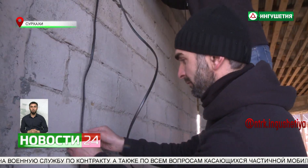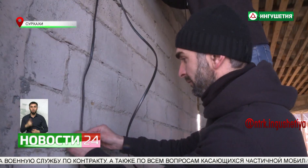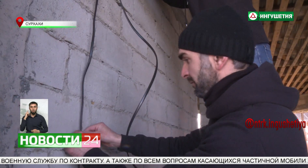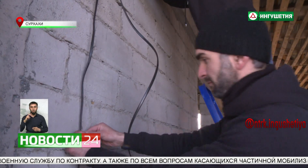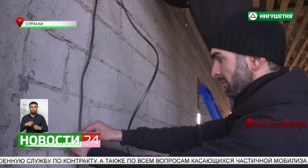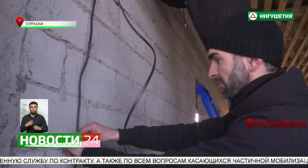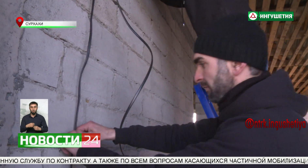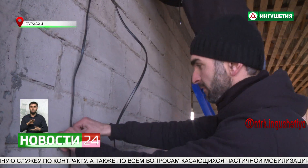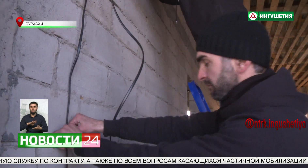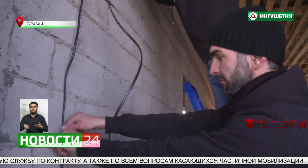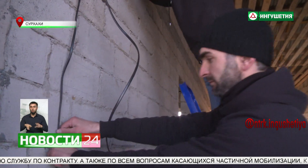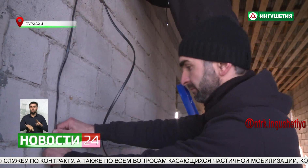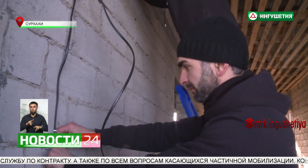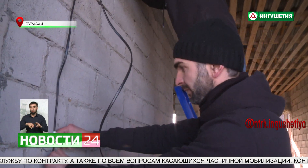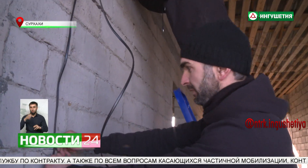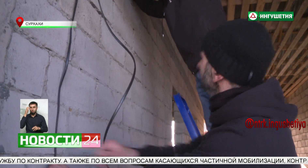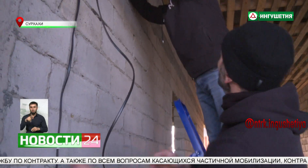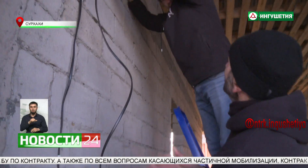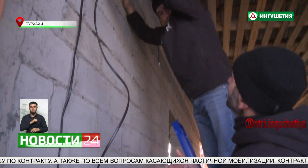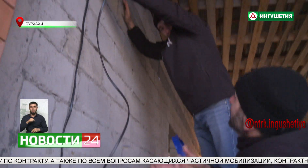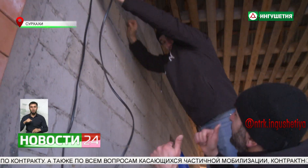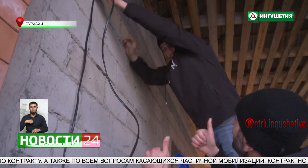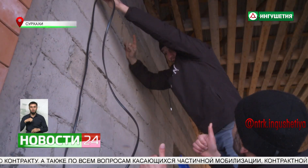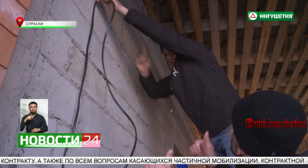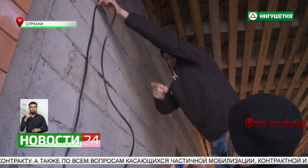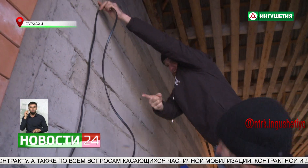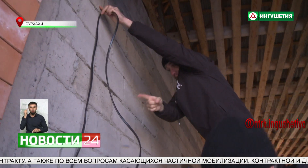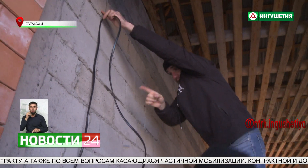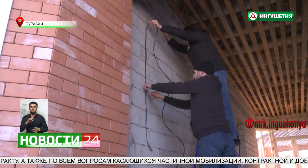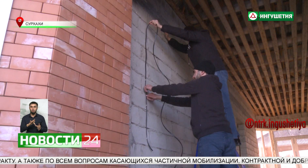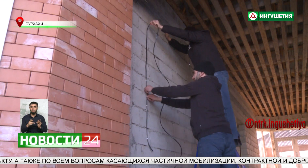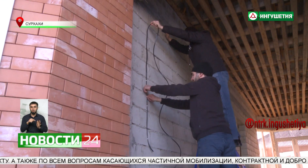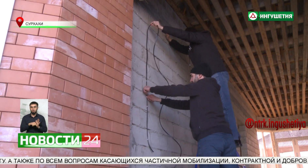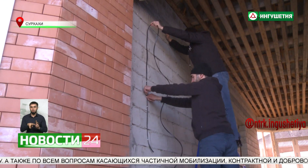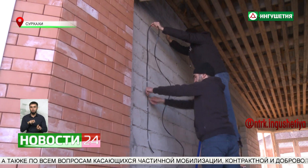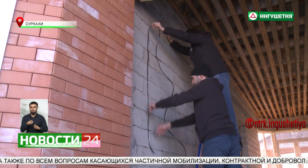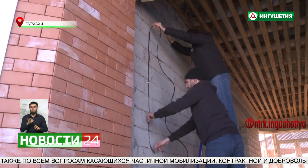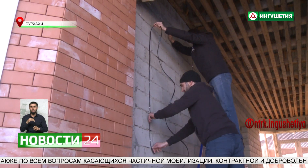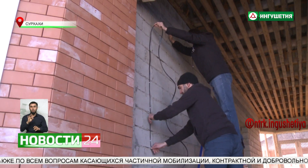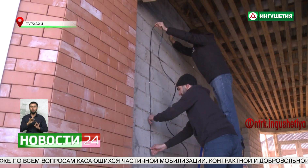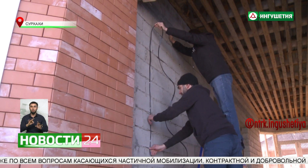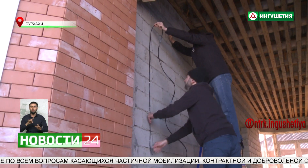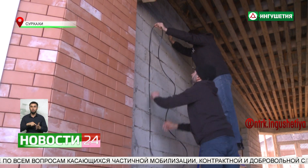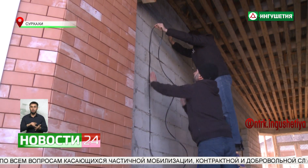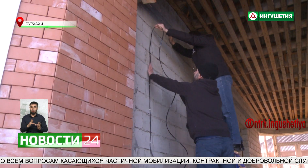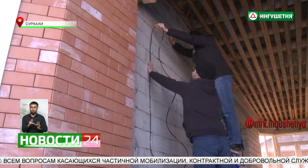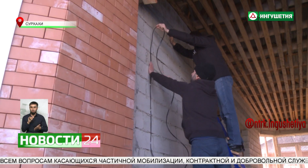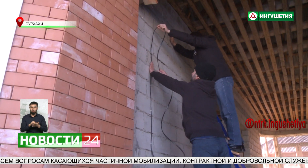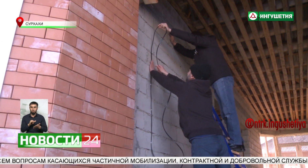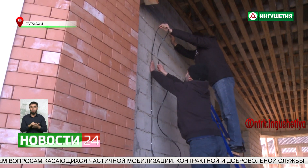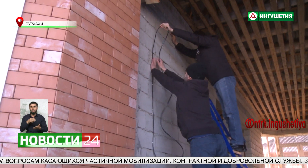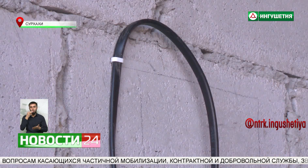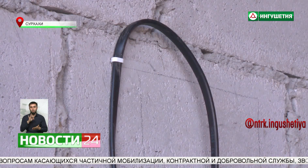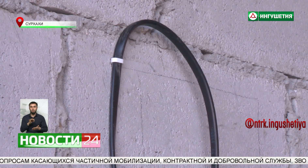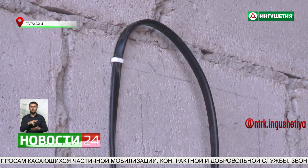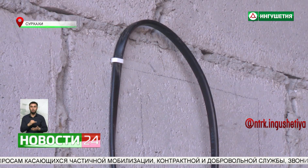Глухонемой без строительного образования, самоучка. Черпая знания в интернете, он делится в своем блоге опытом, дает рекомендации и лайфхаки.